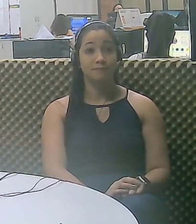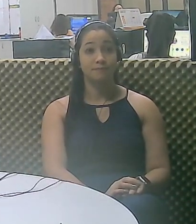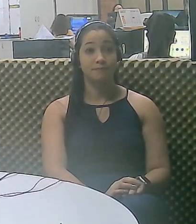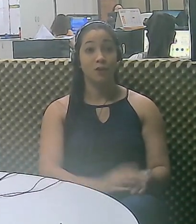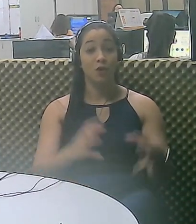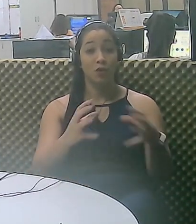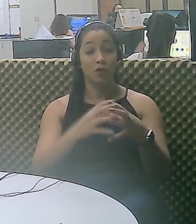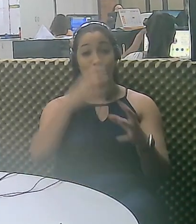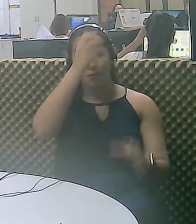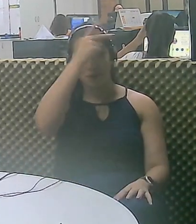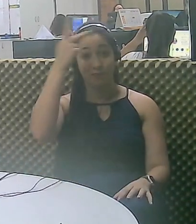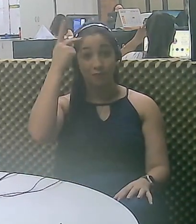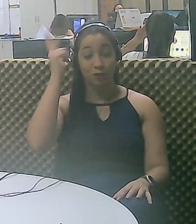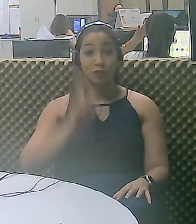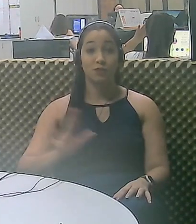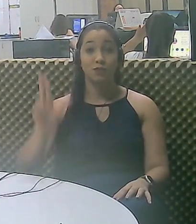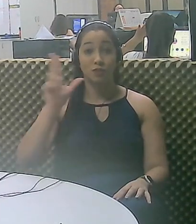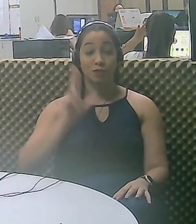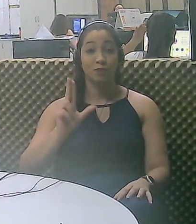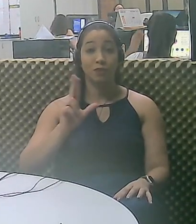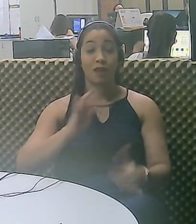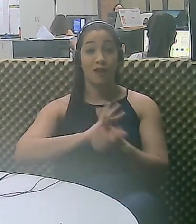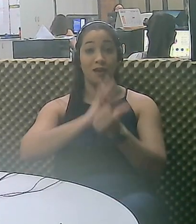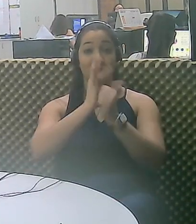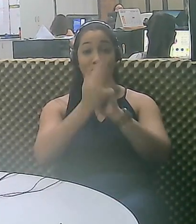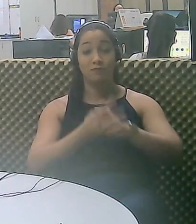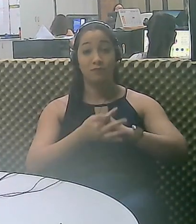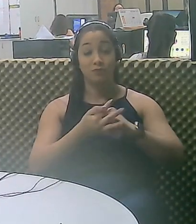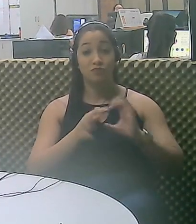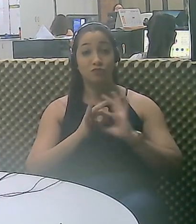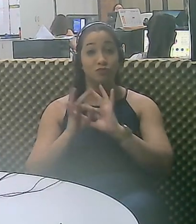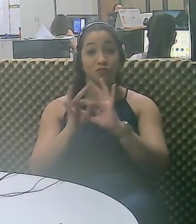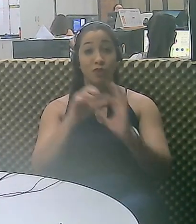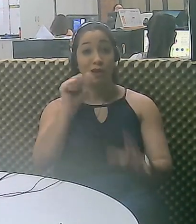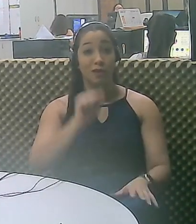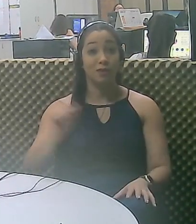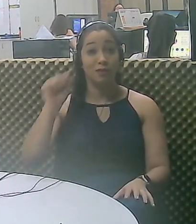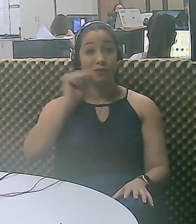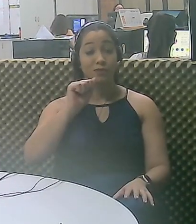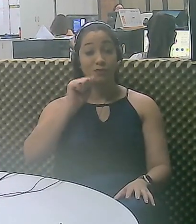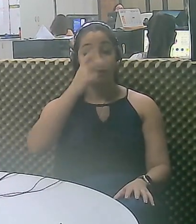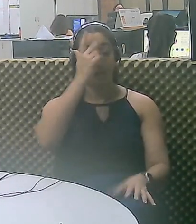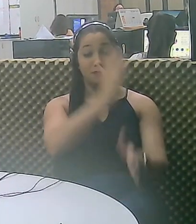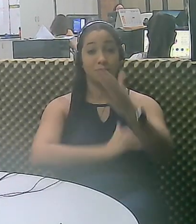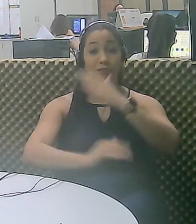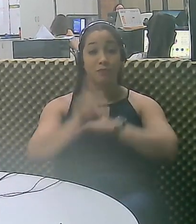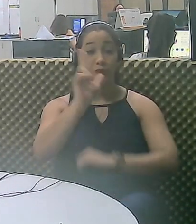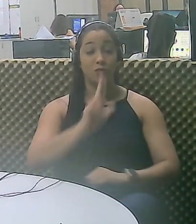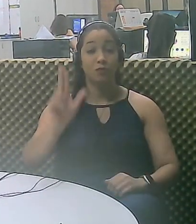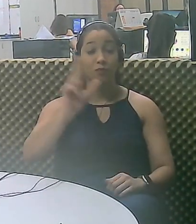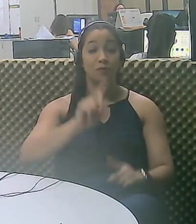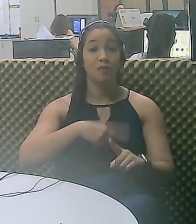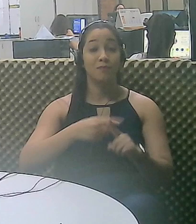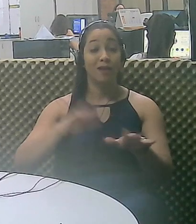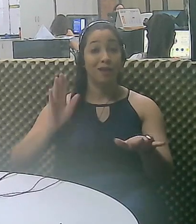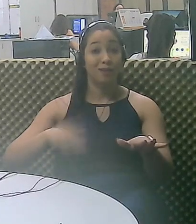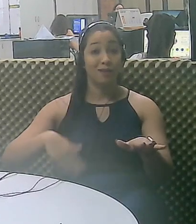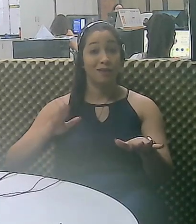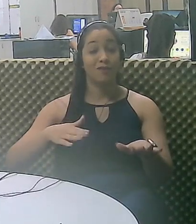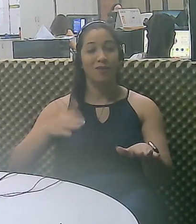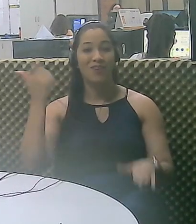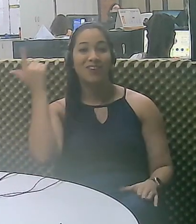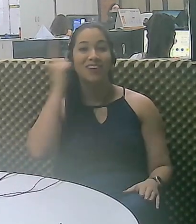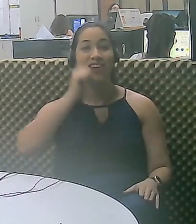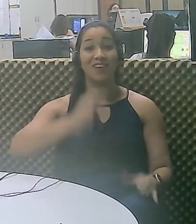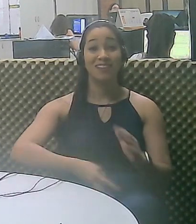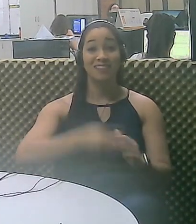A equipe da Prefeitura de Uberlândia, por meio da FUTEL, em parceria com a Associação dos Paraplégicos de Uberlândia e o Praia Clube,